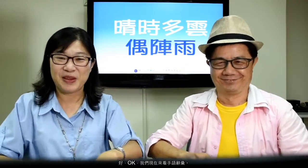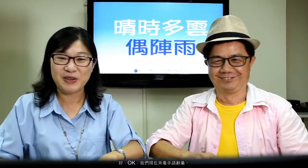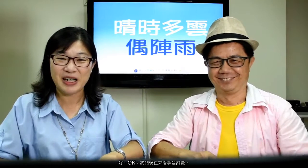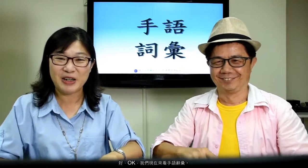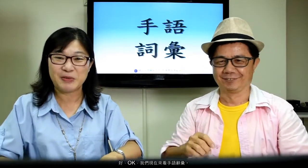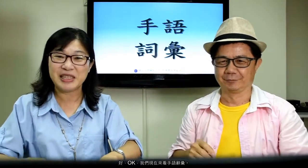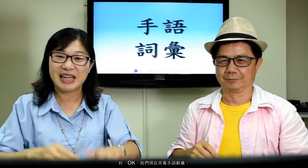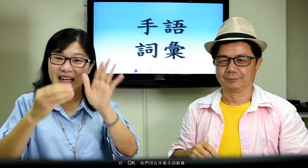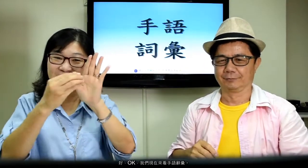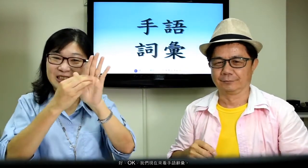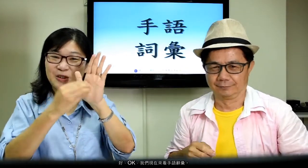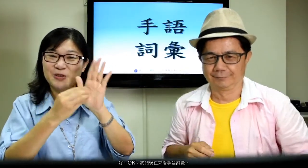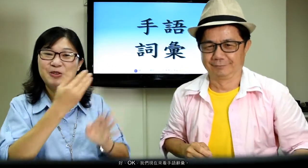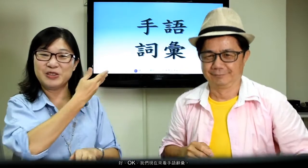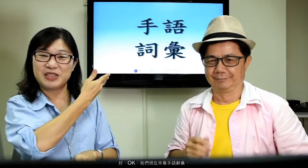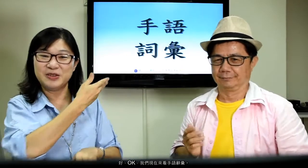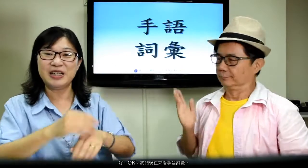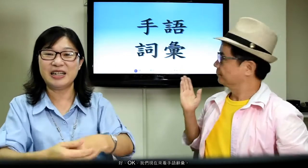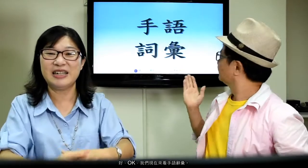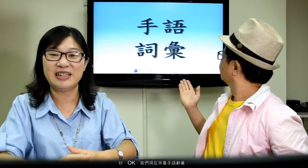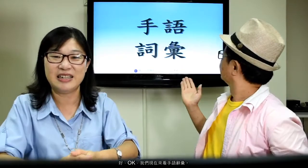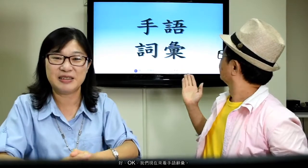好 ，OK， 我们现在来看手语词汇。